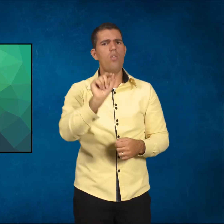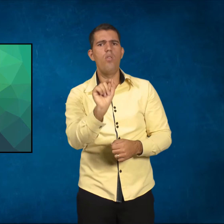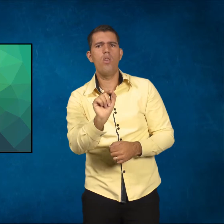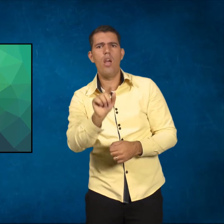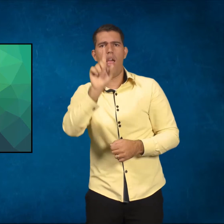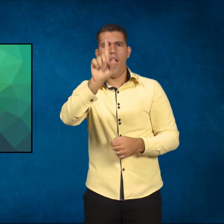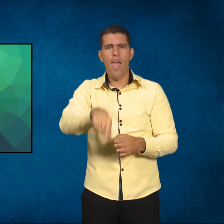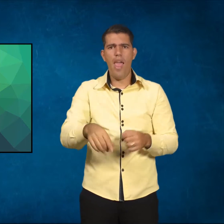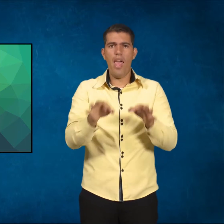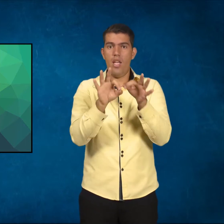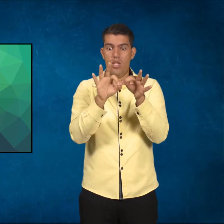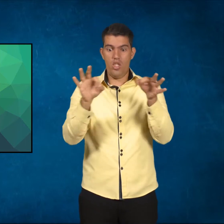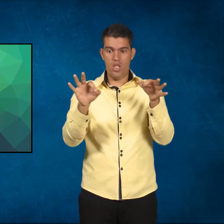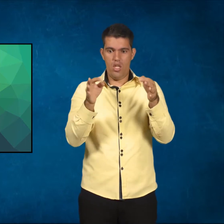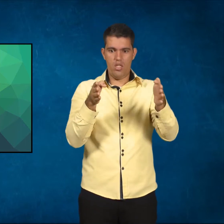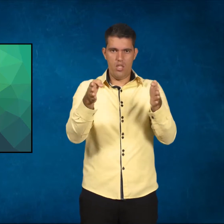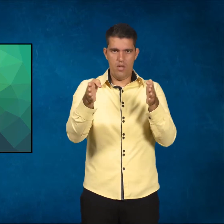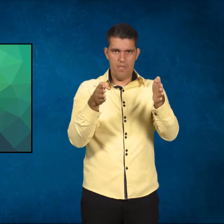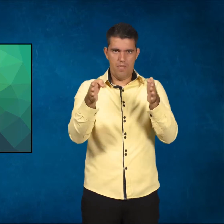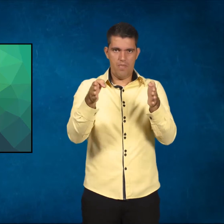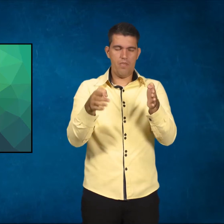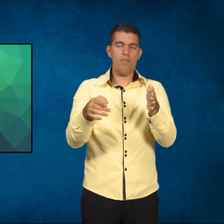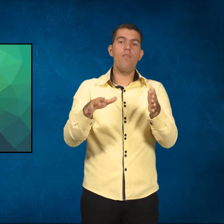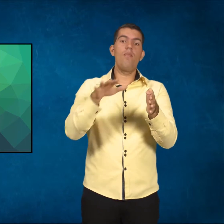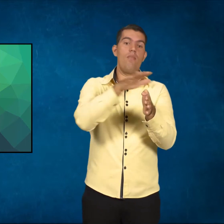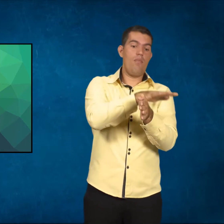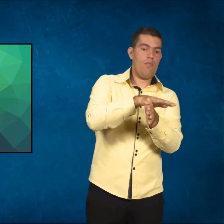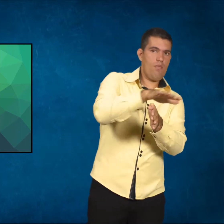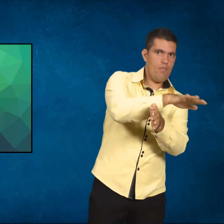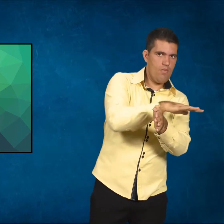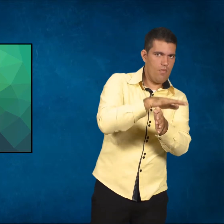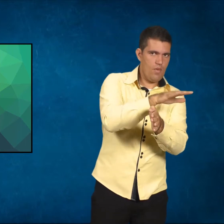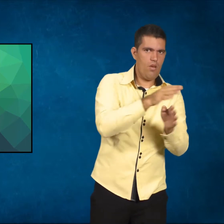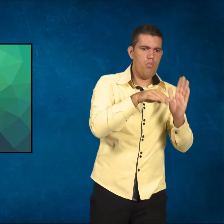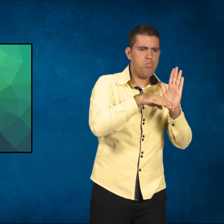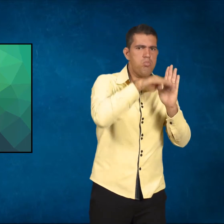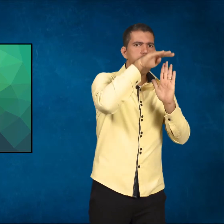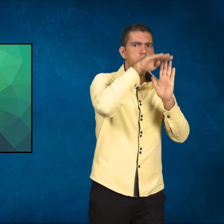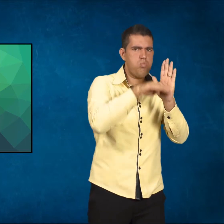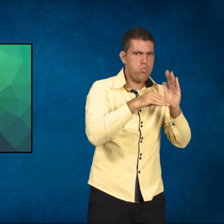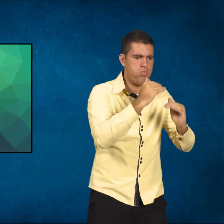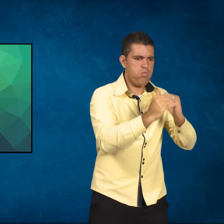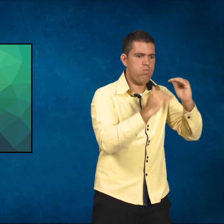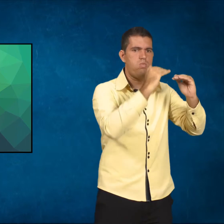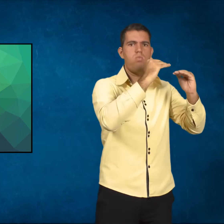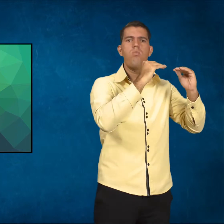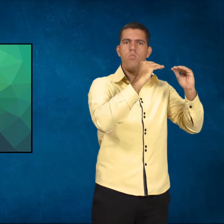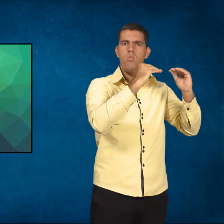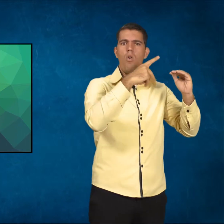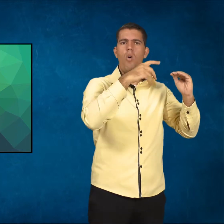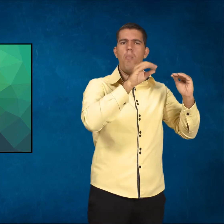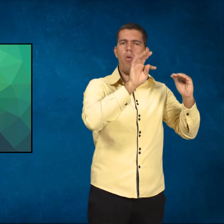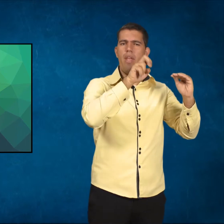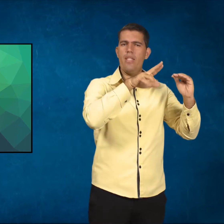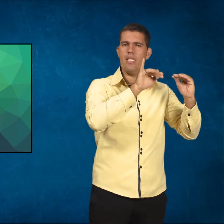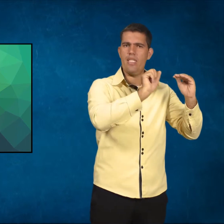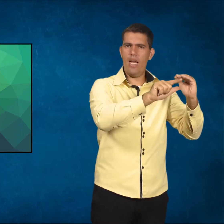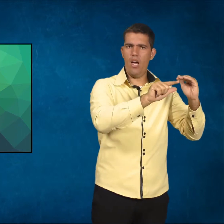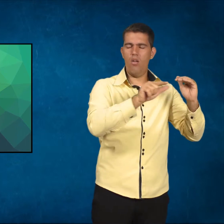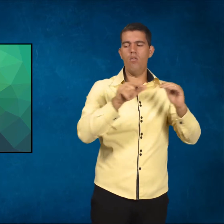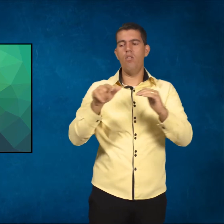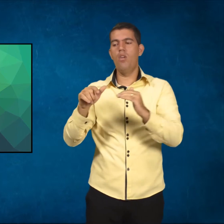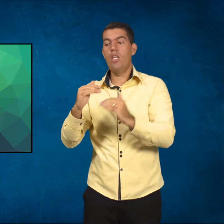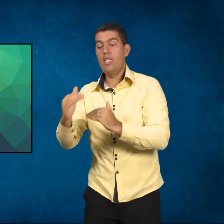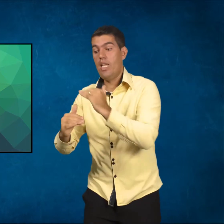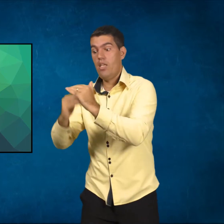fosse uma distância entre o nível de desenvolvimento potencial, que eu vou explicar o que é, e o nível de